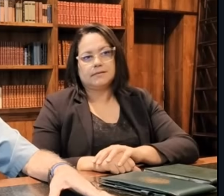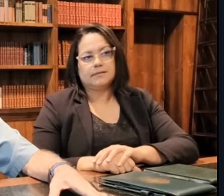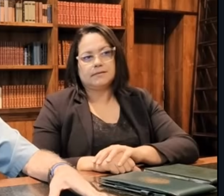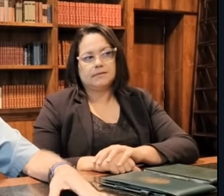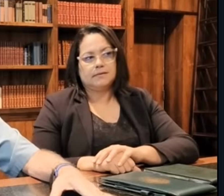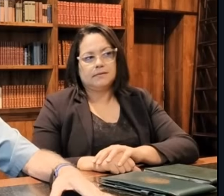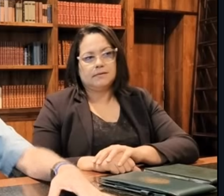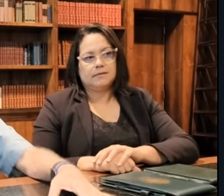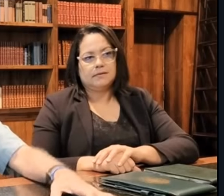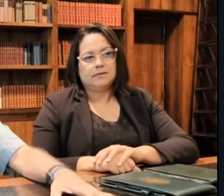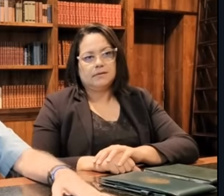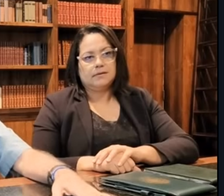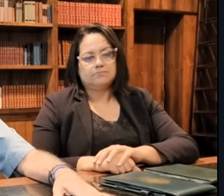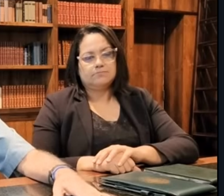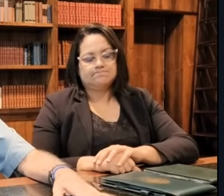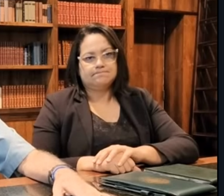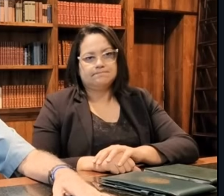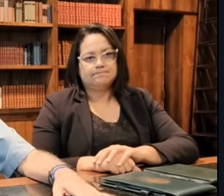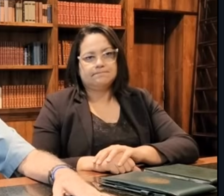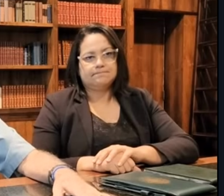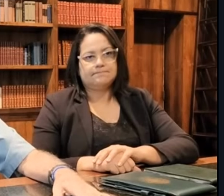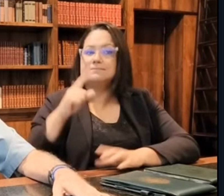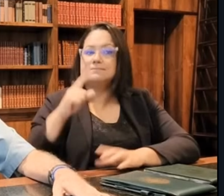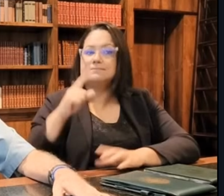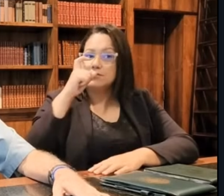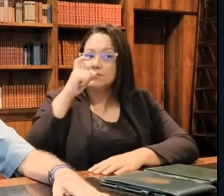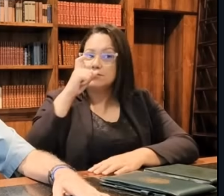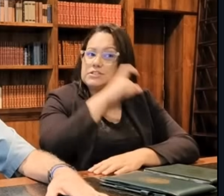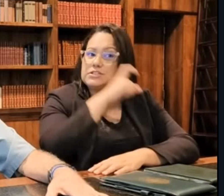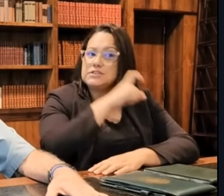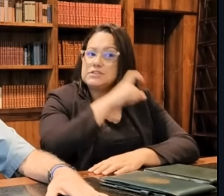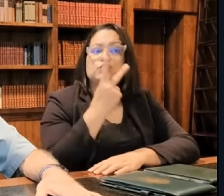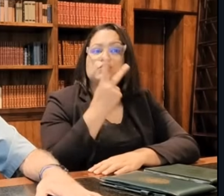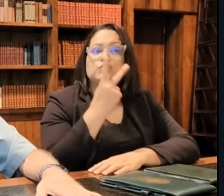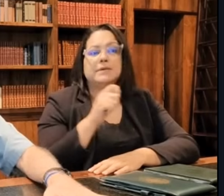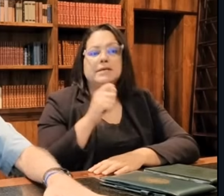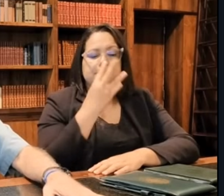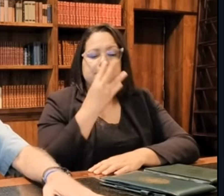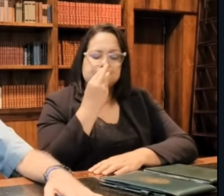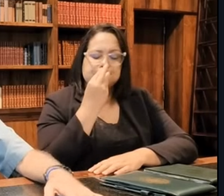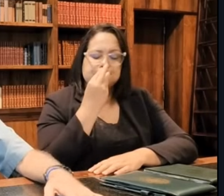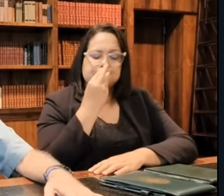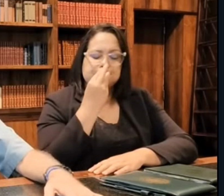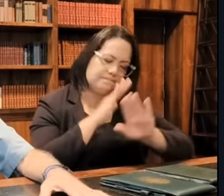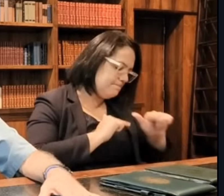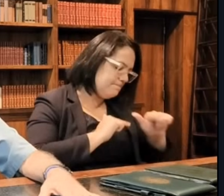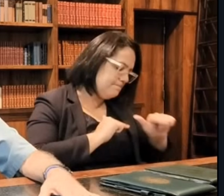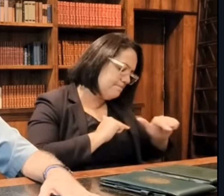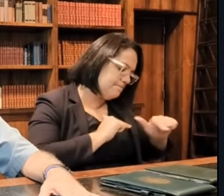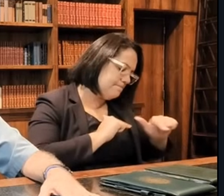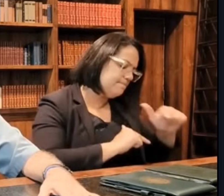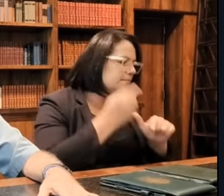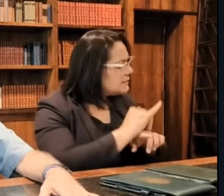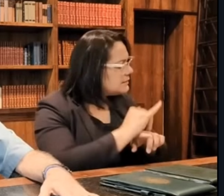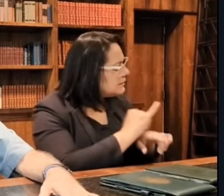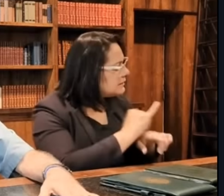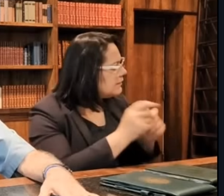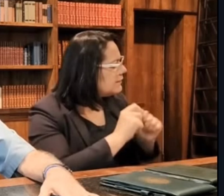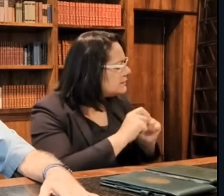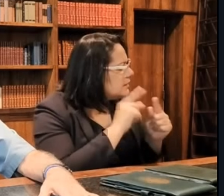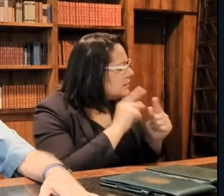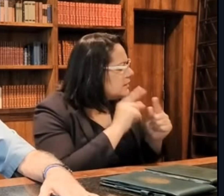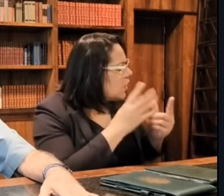Como foi difícil ficar 2 meses calado, trabalhando para buscar alternativas.